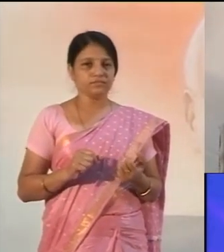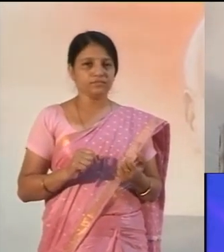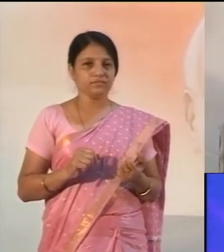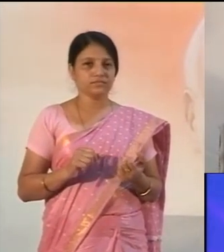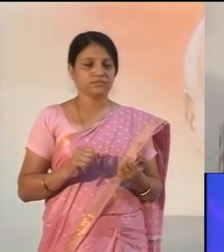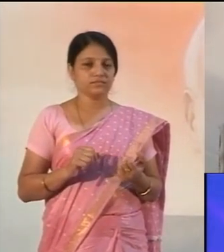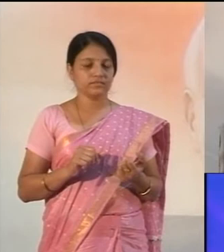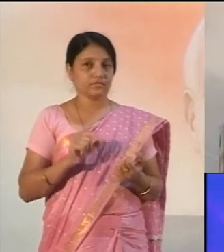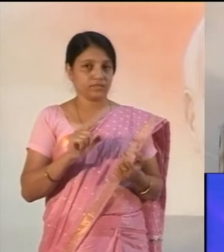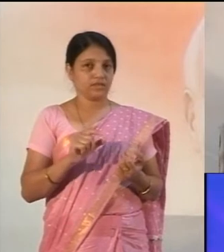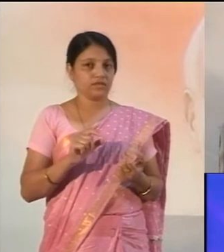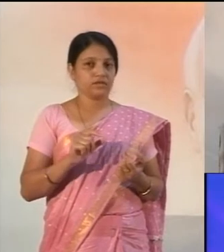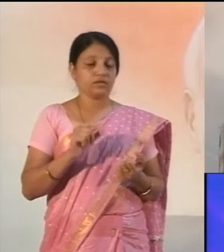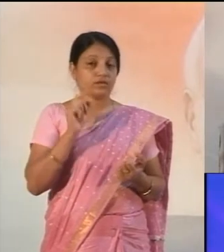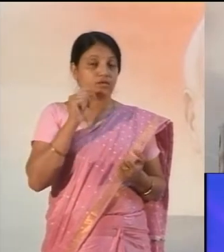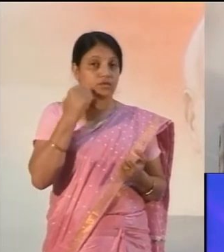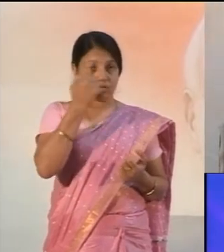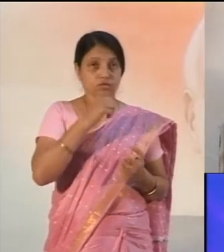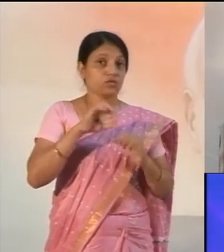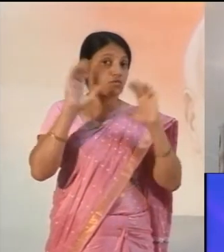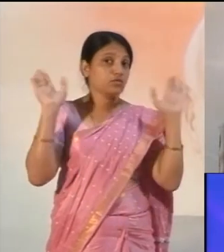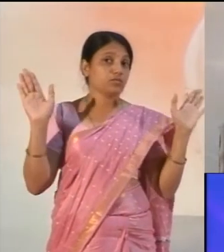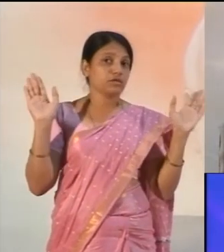तो परी ने कहा